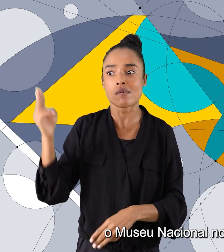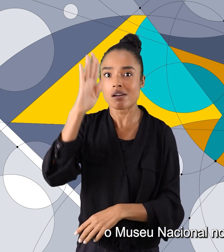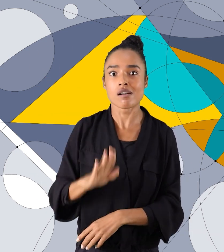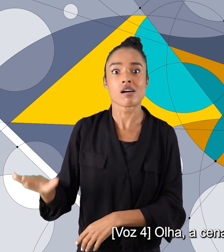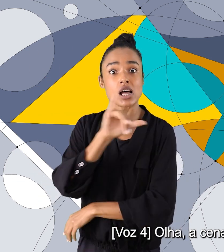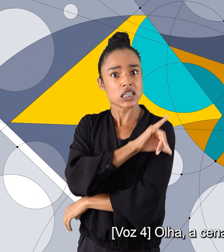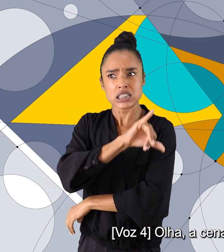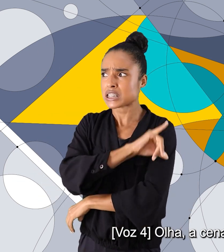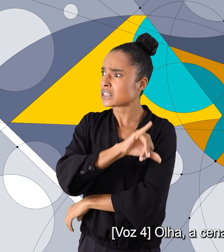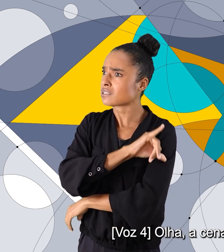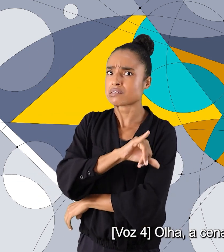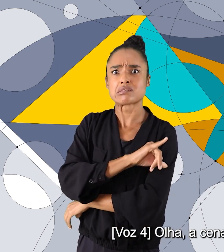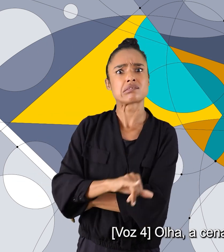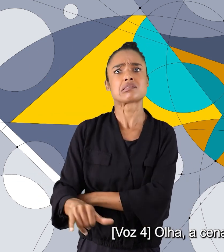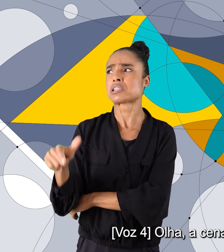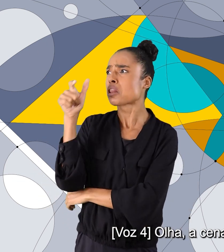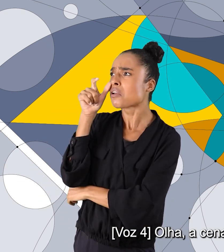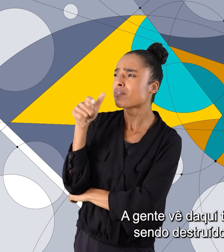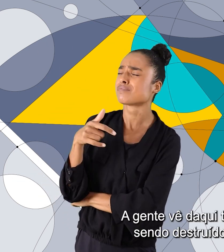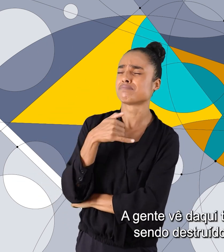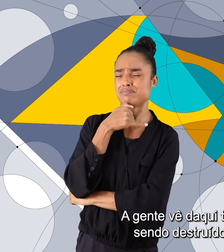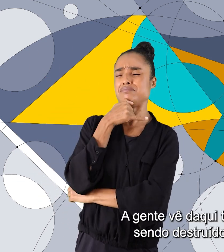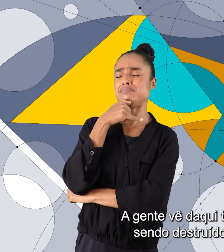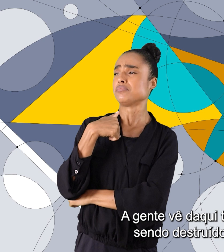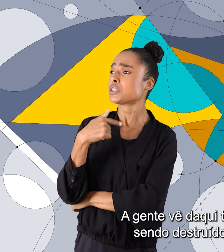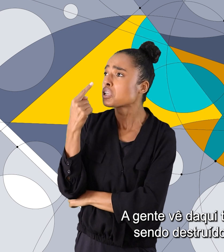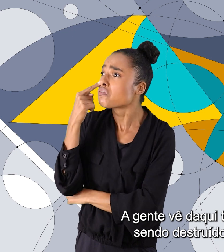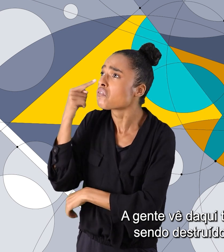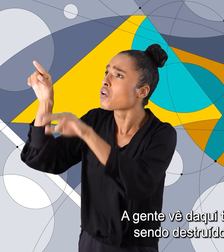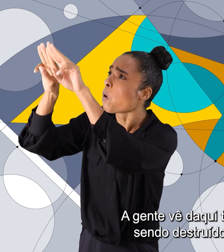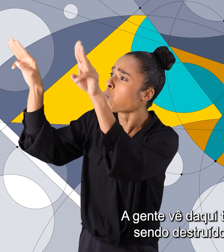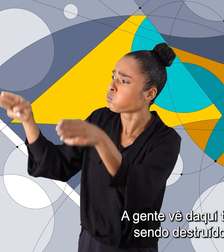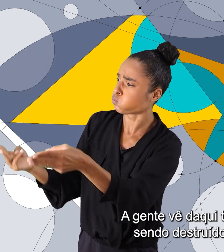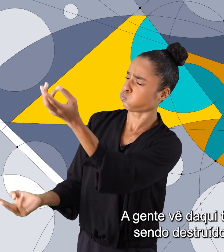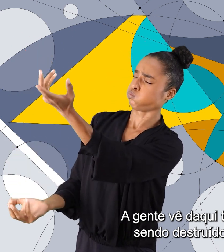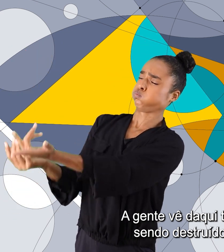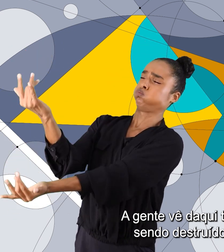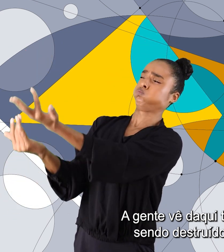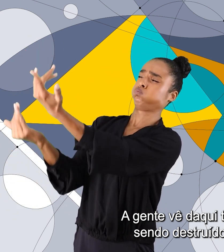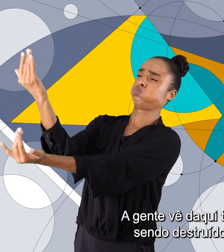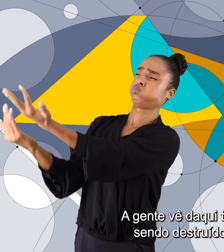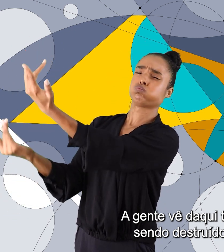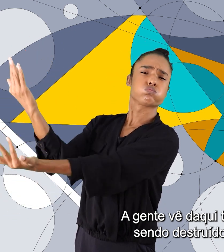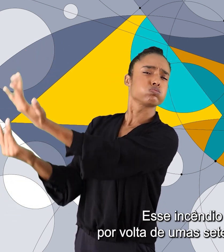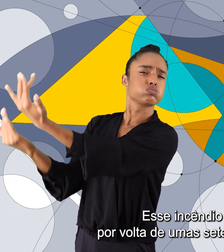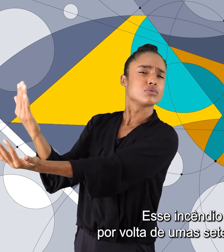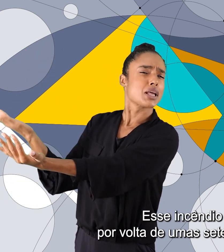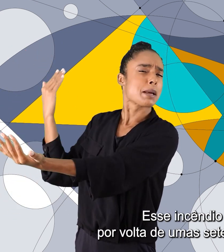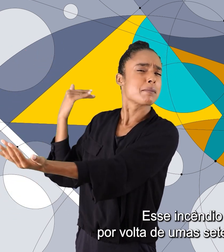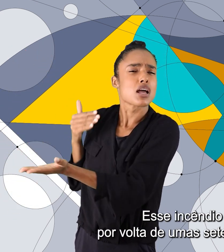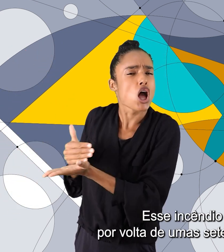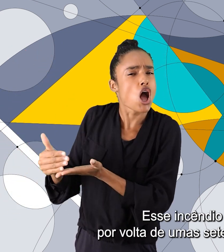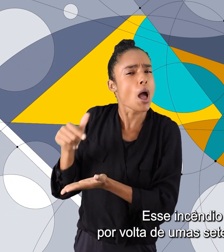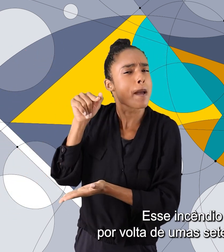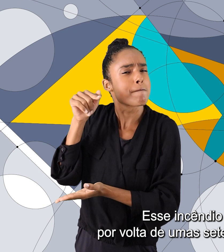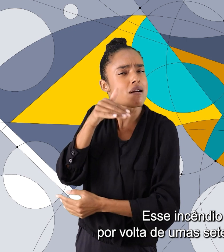no Rio de Janeiro. Olha, a cena é muito triste. A gente vê daqui todo o museu sendo destruído pelo fogo. Esse incêndio começou